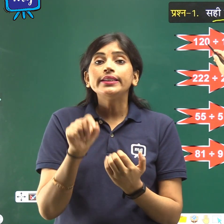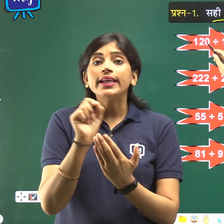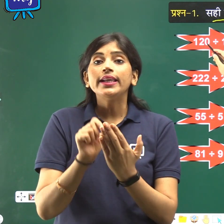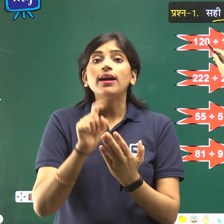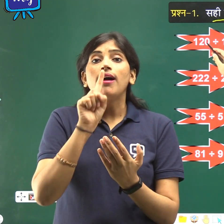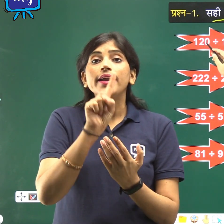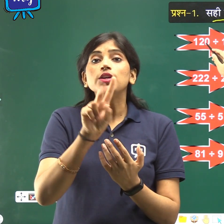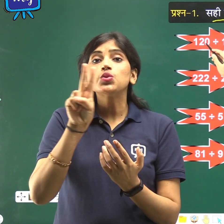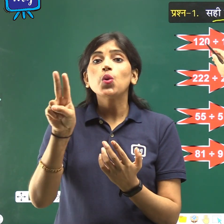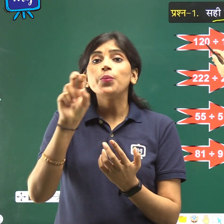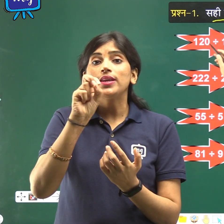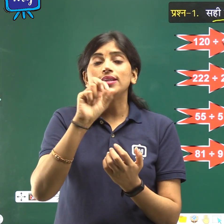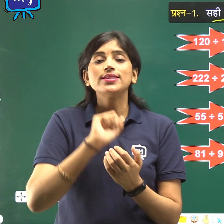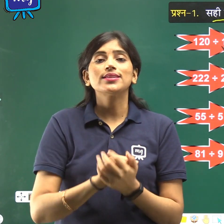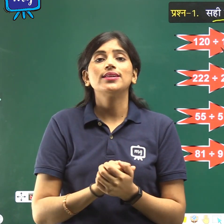120